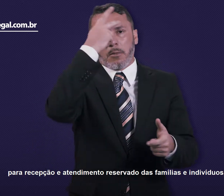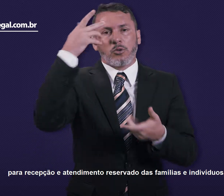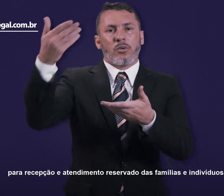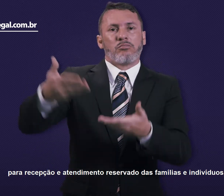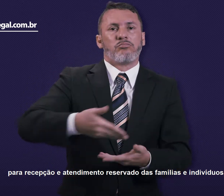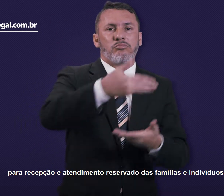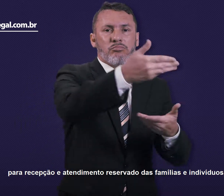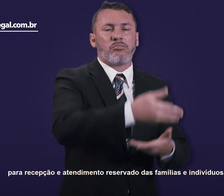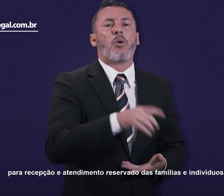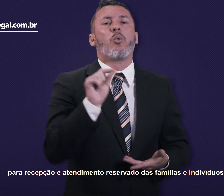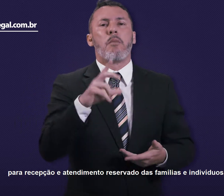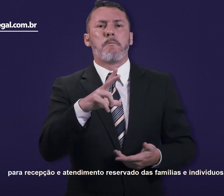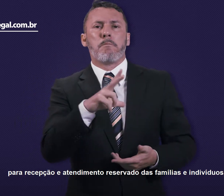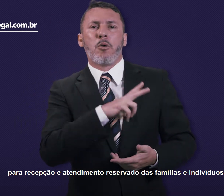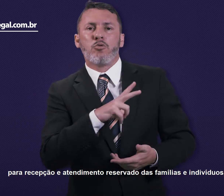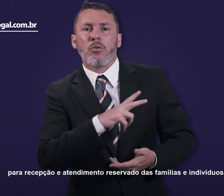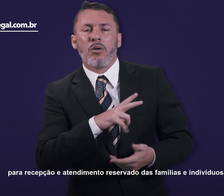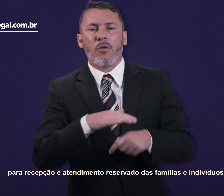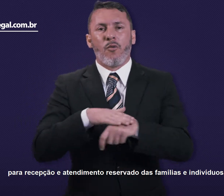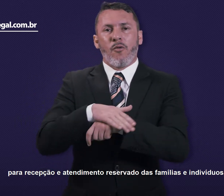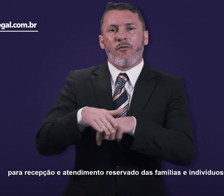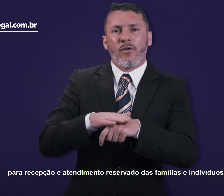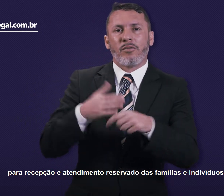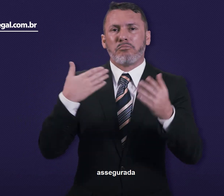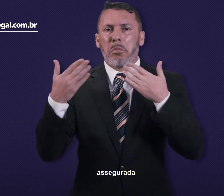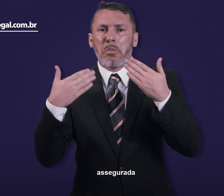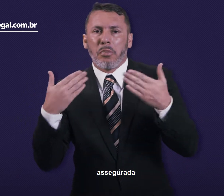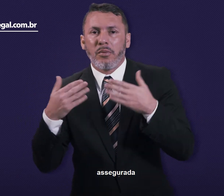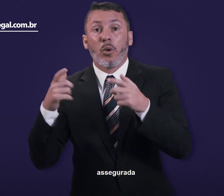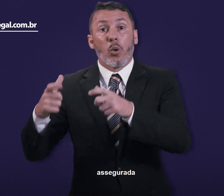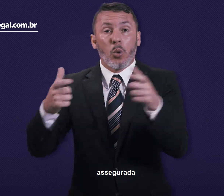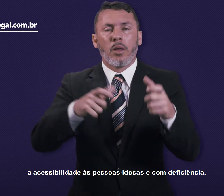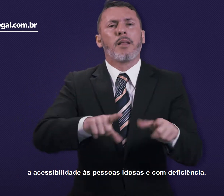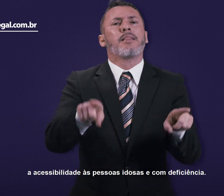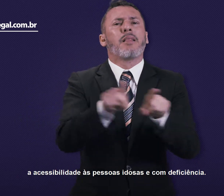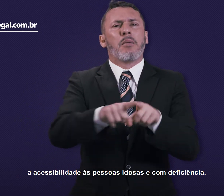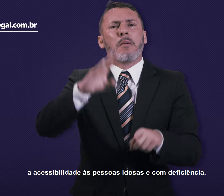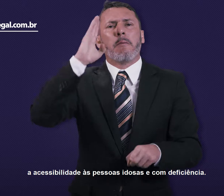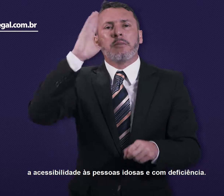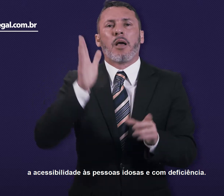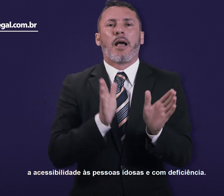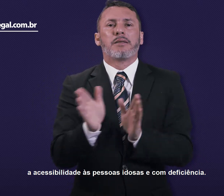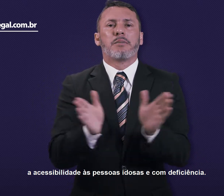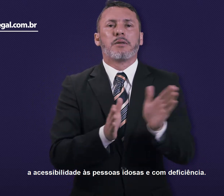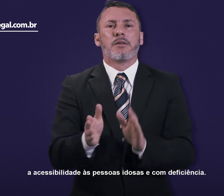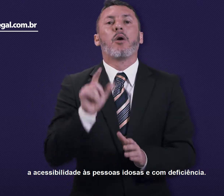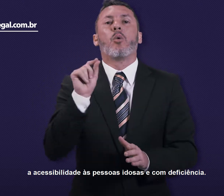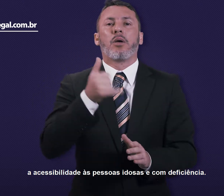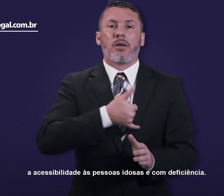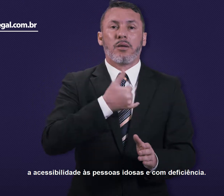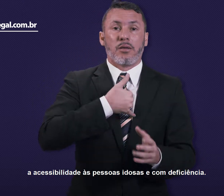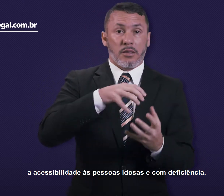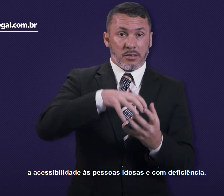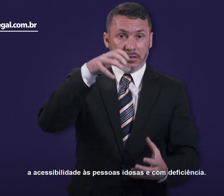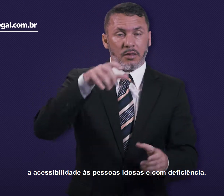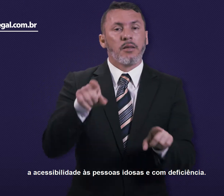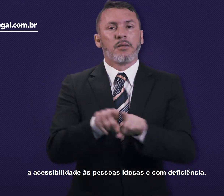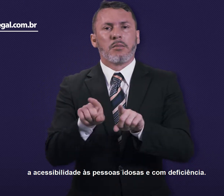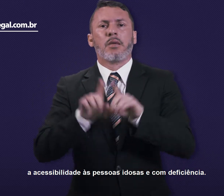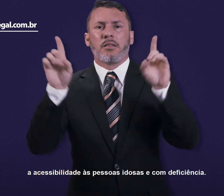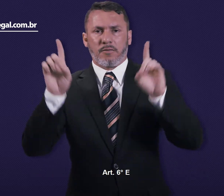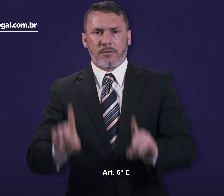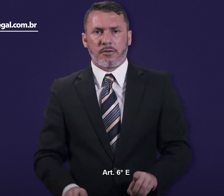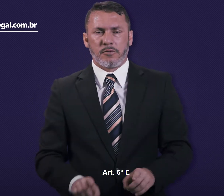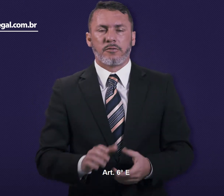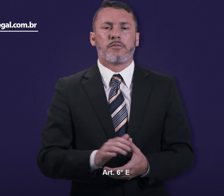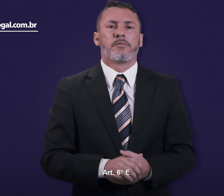recepção e atendimento reservado das famílias e indivíduos, assegurada a acessibilidade às pessoas idosas e com